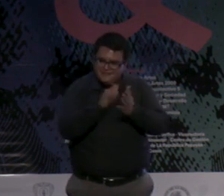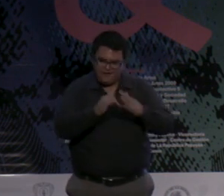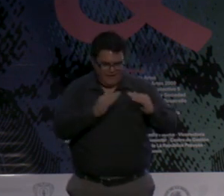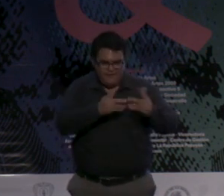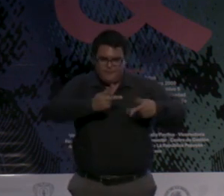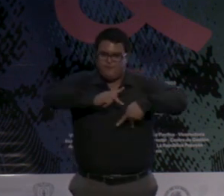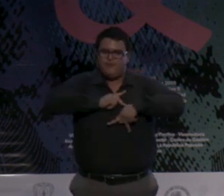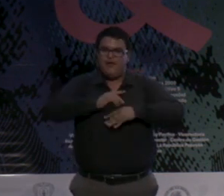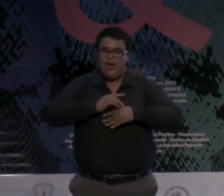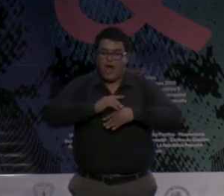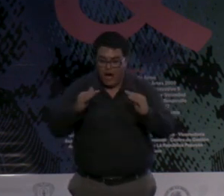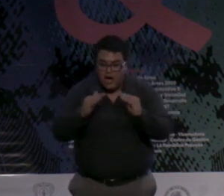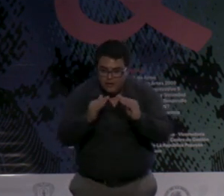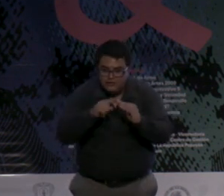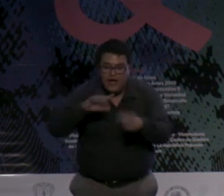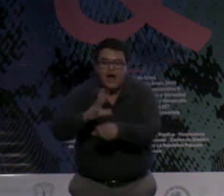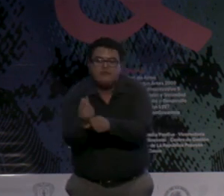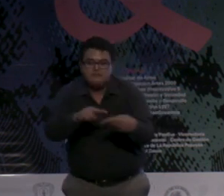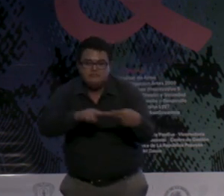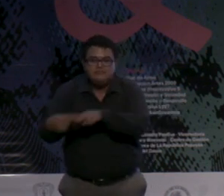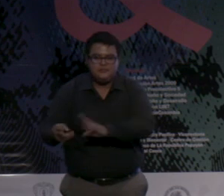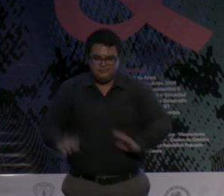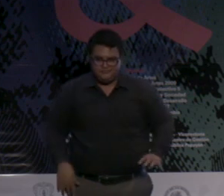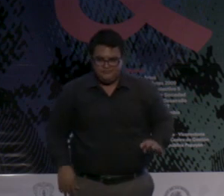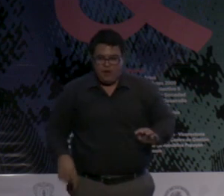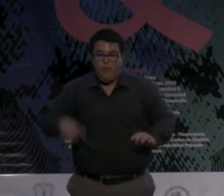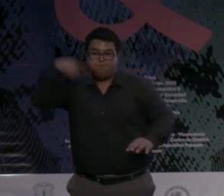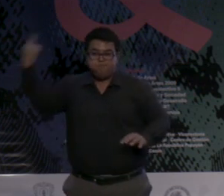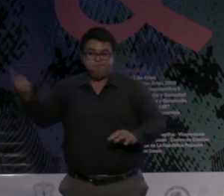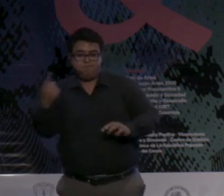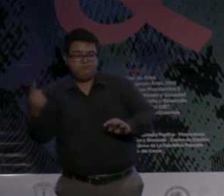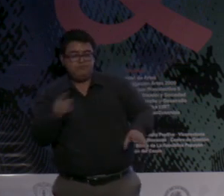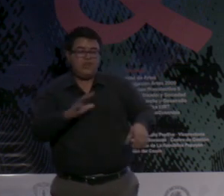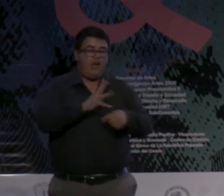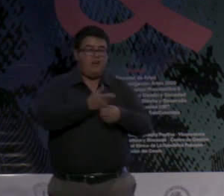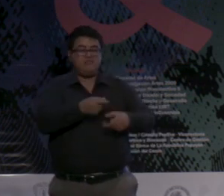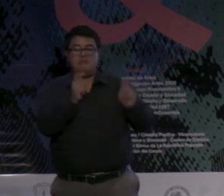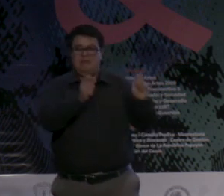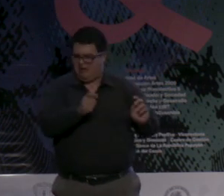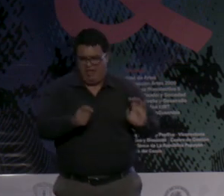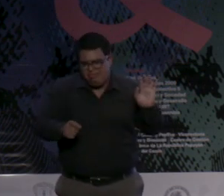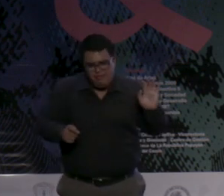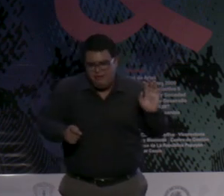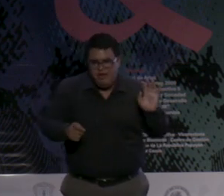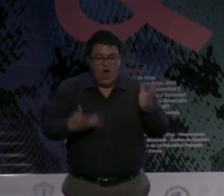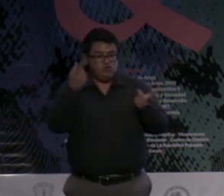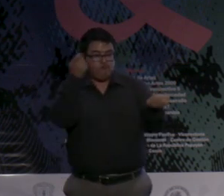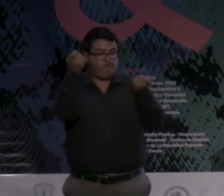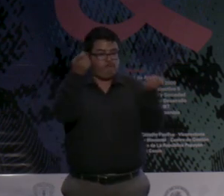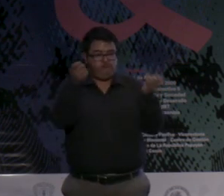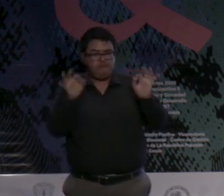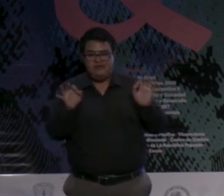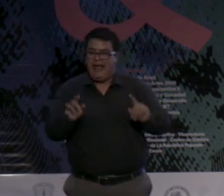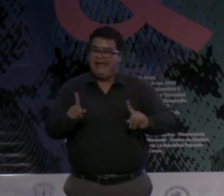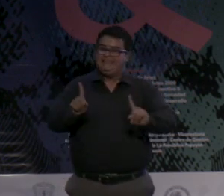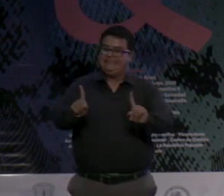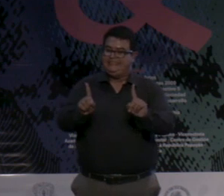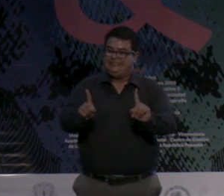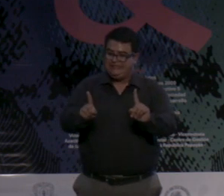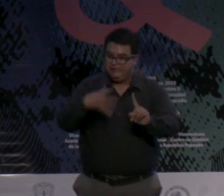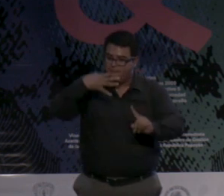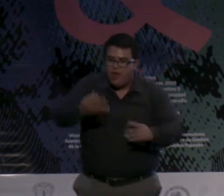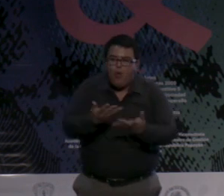ha funcionado, que su esfuerzo ha tenido fruto y que ha quedado inscrita su expresión en su obra. Esto nos llevó en el proceso de investigación a